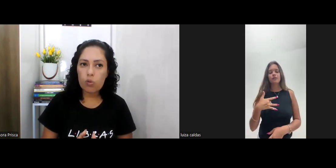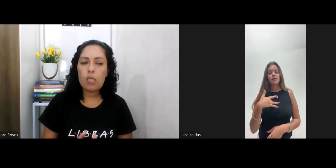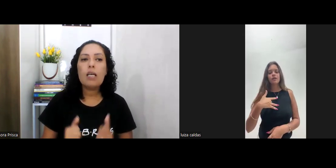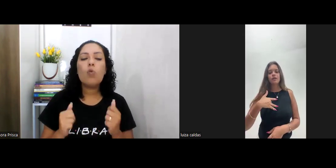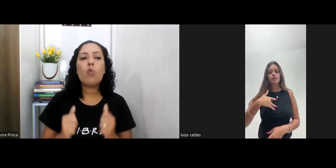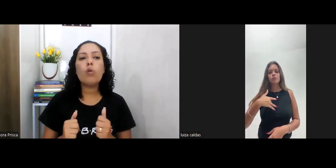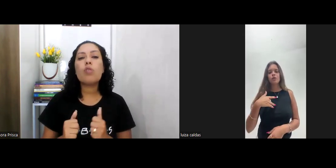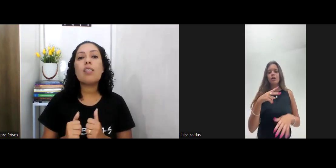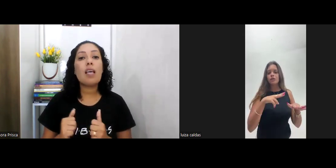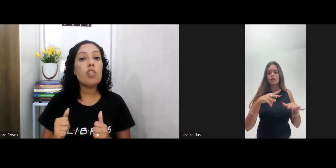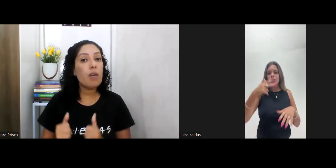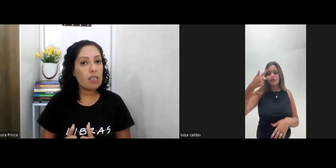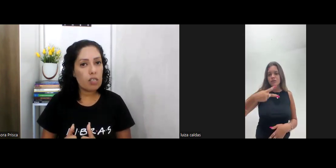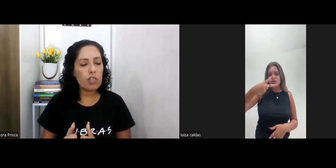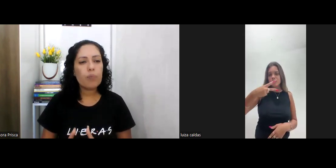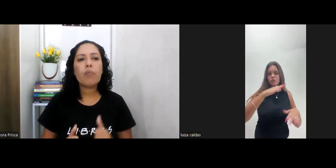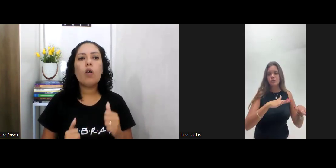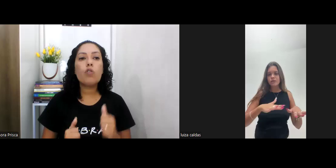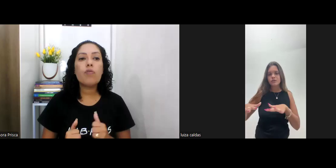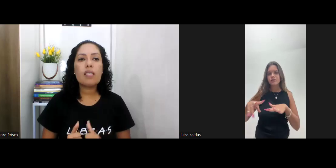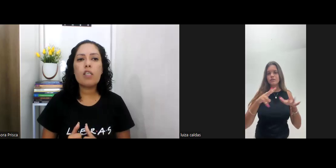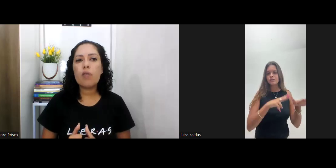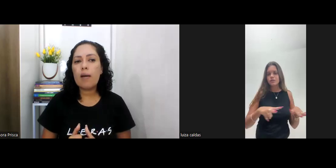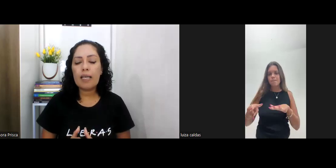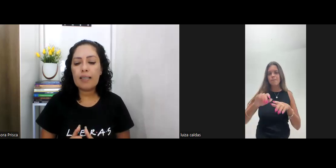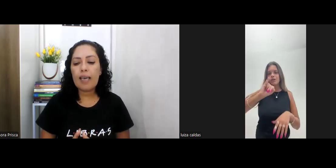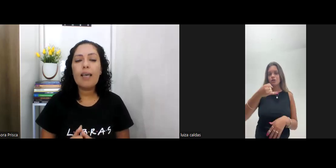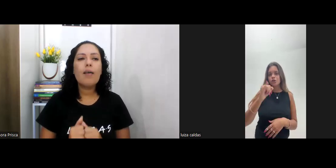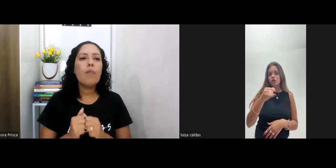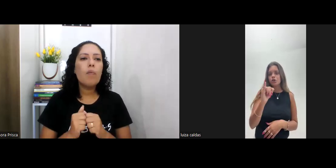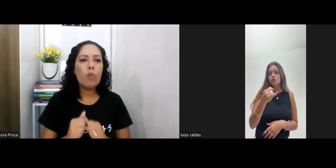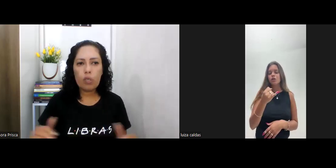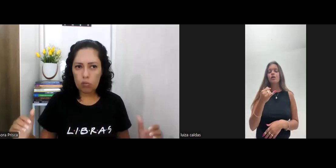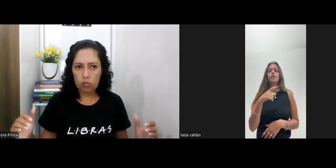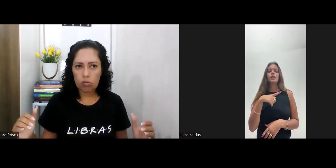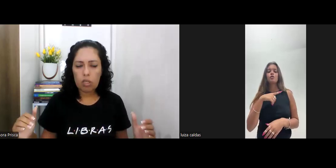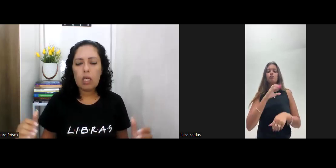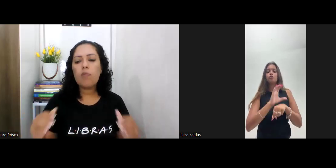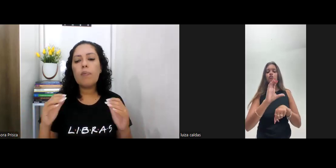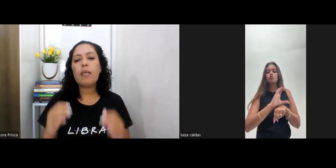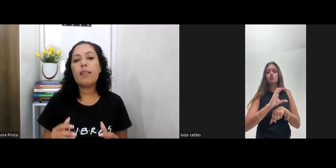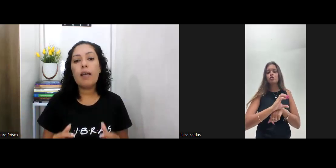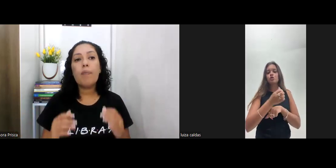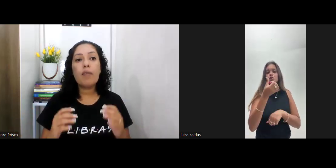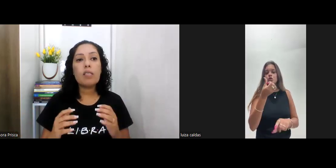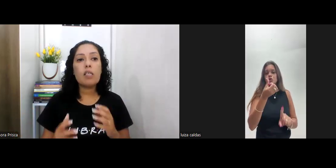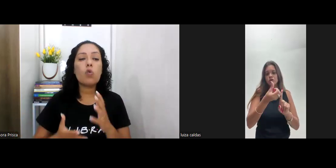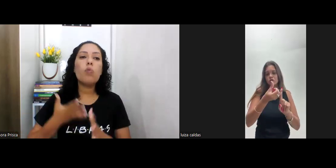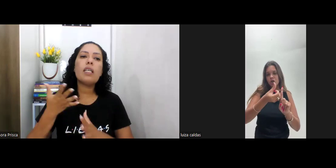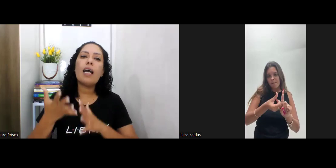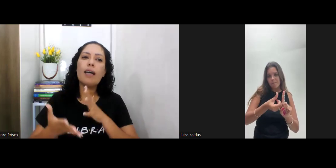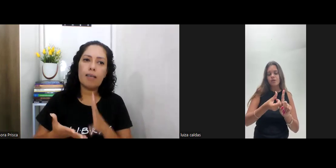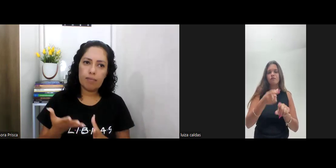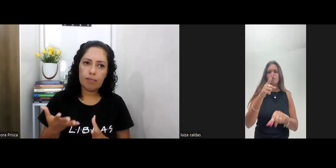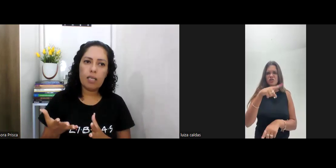esse curso, um curso de 6 meses, onde vocês vão aprender muito. E vão aprender para vocês